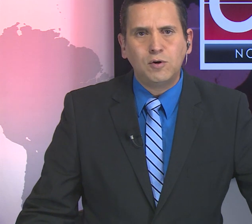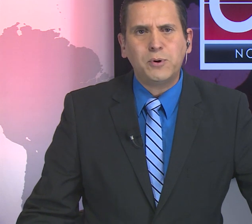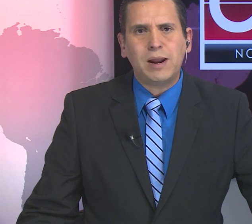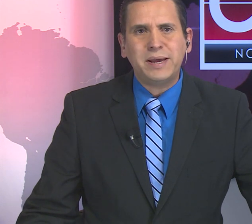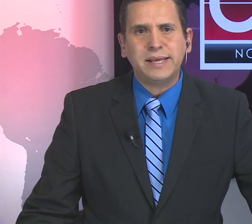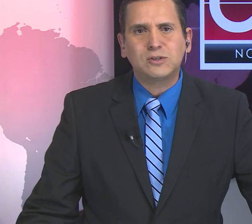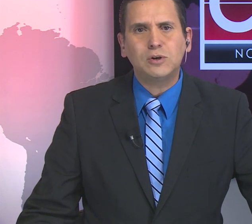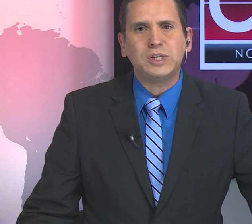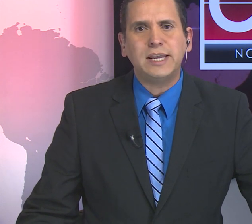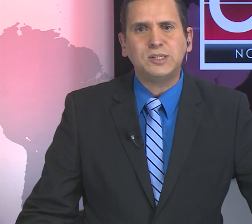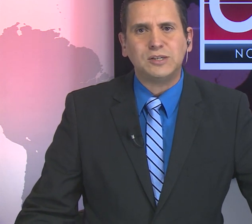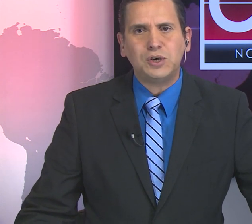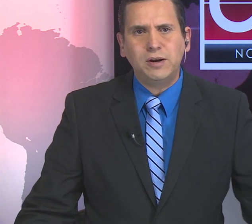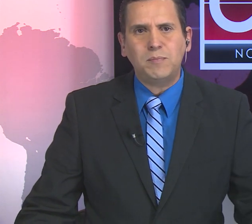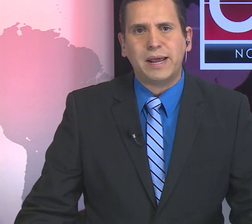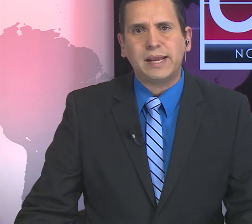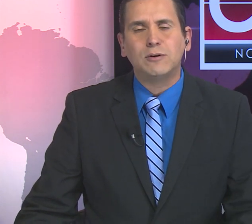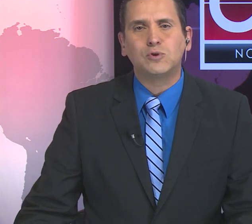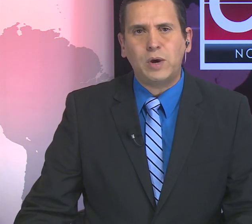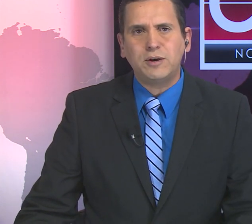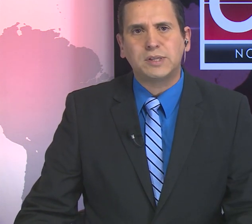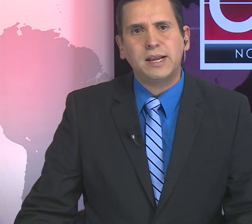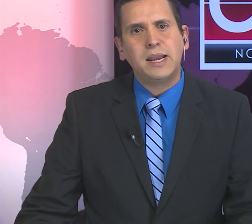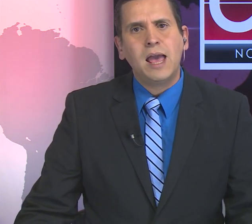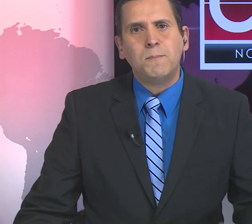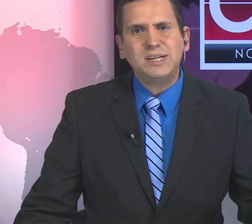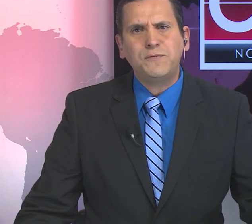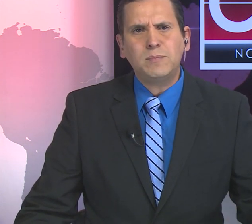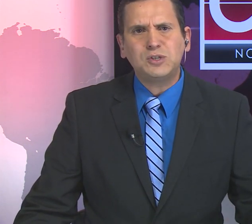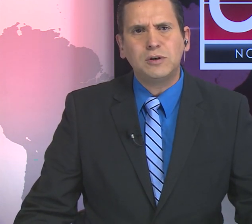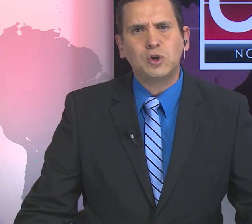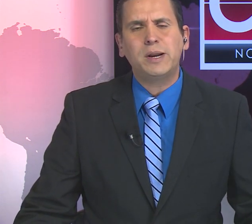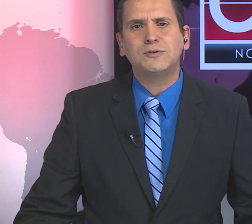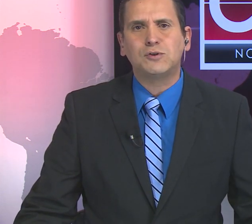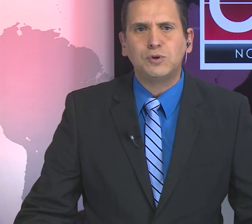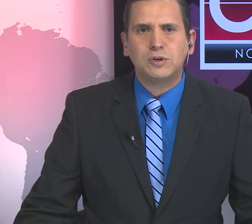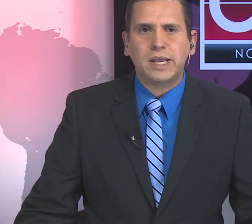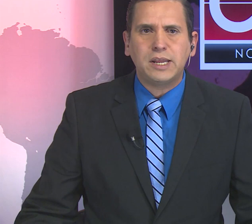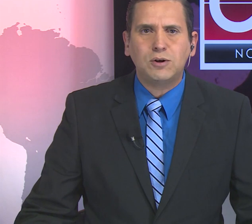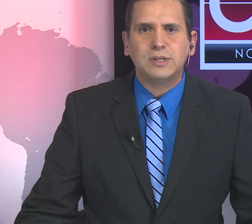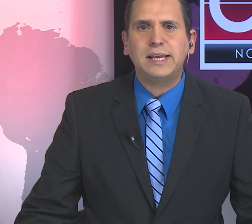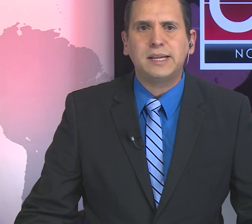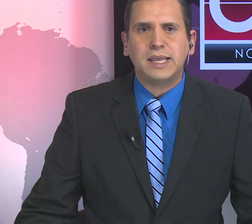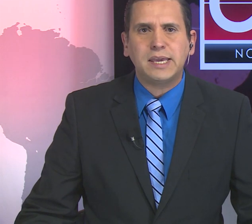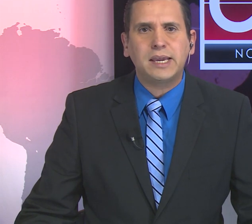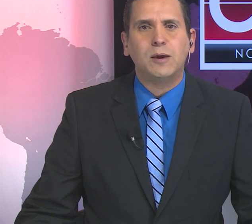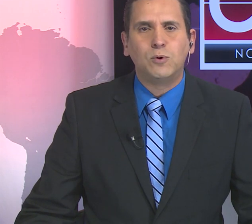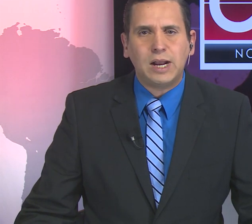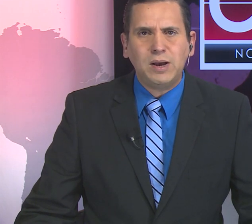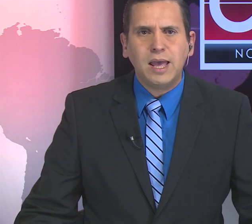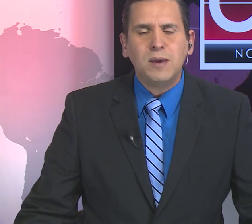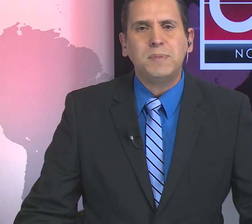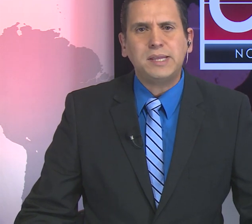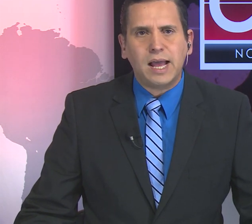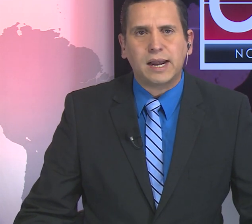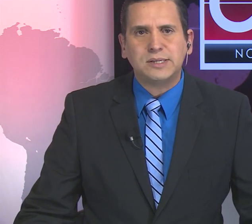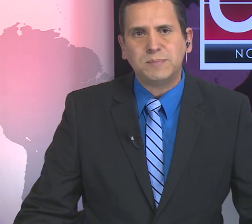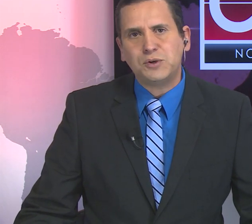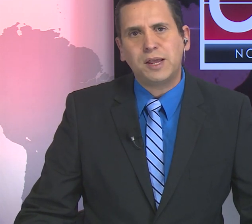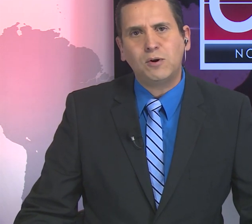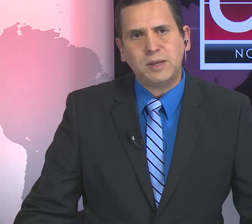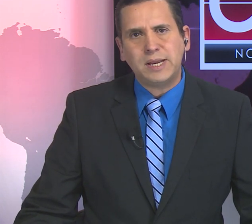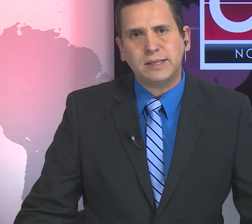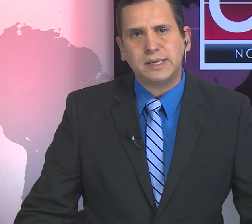anunciaron un programa de socialización para que los usuarios tengan más información sobre los estudios técnicos de la estrategia que buscaba mitigar